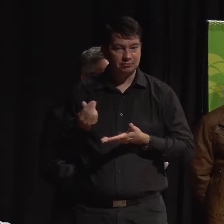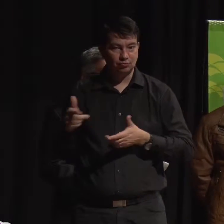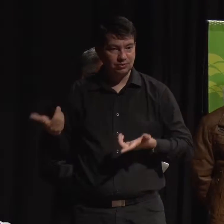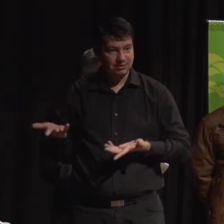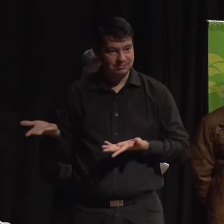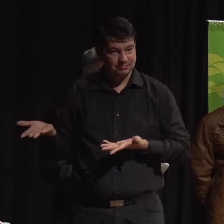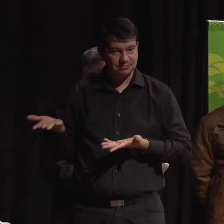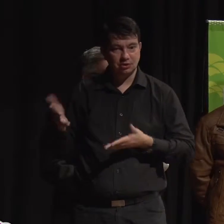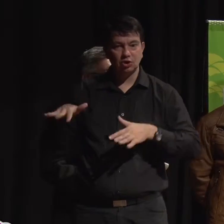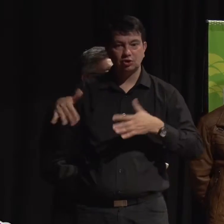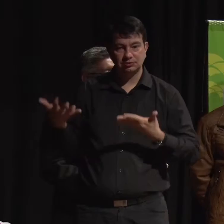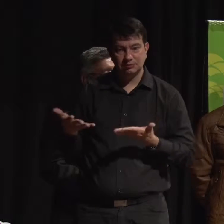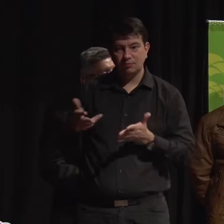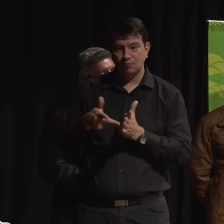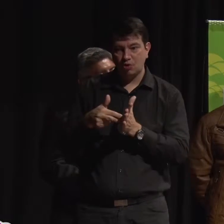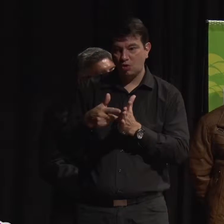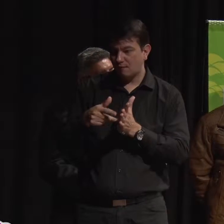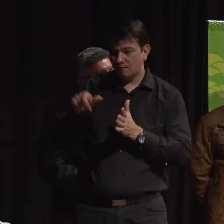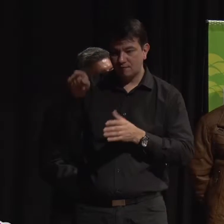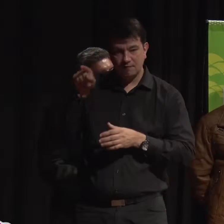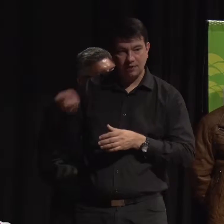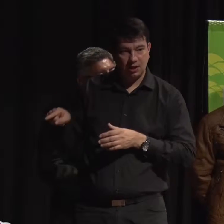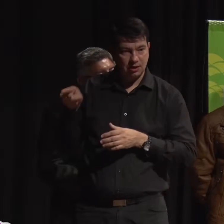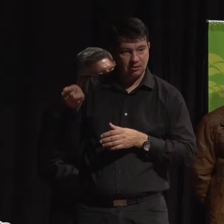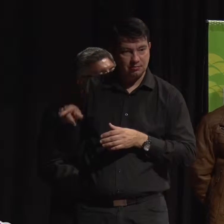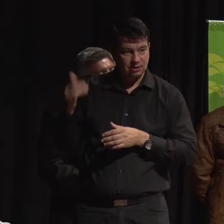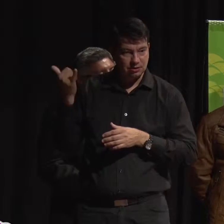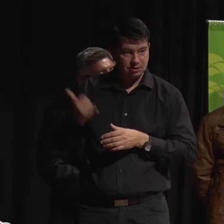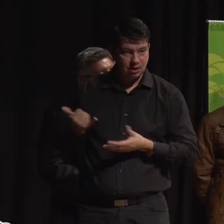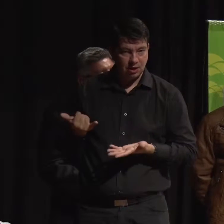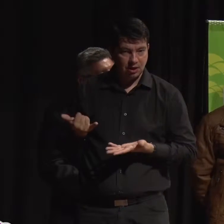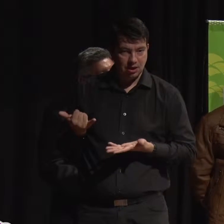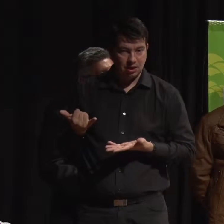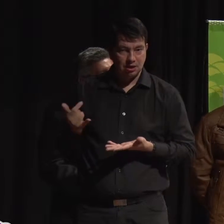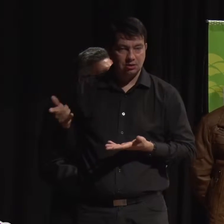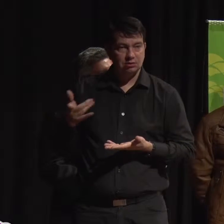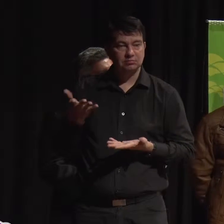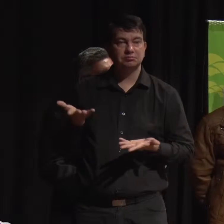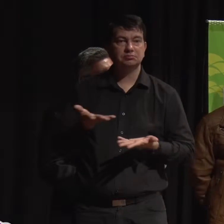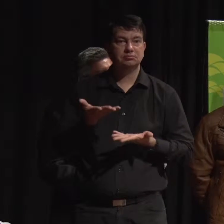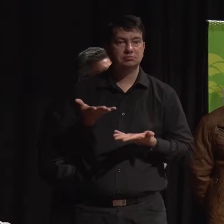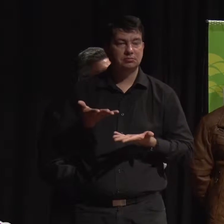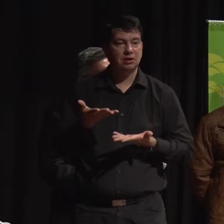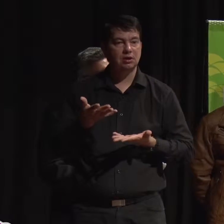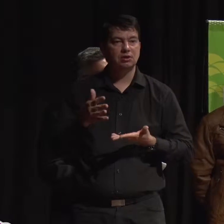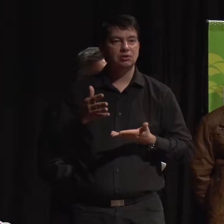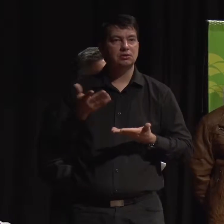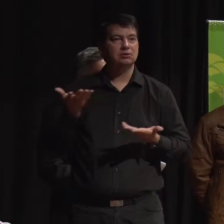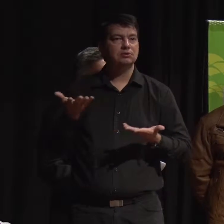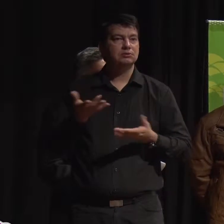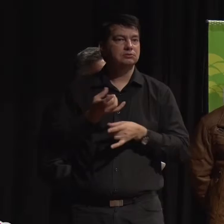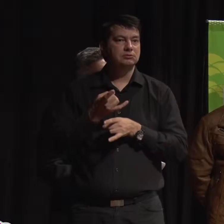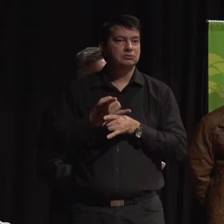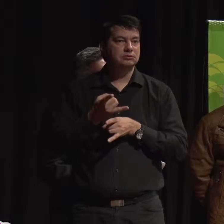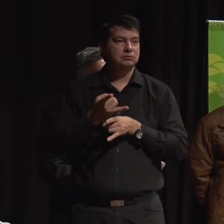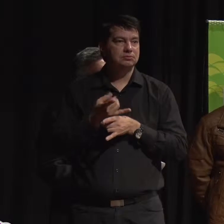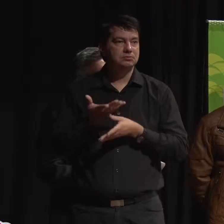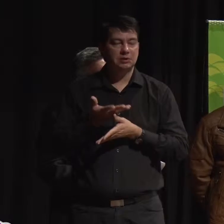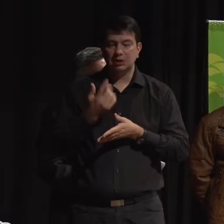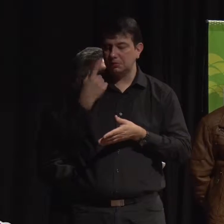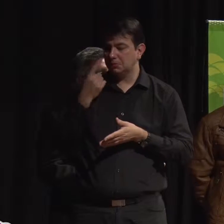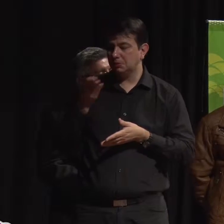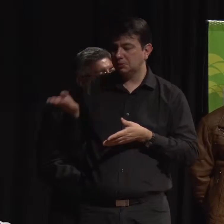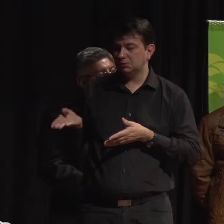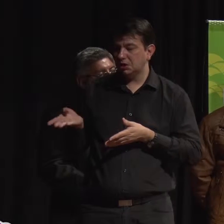los niños frente en los medios de comunicación en la parte de la publicidad donde se los ve